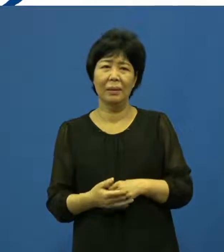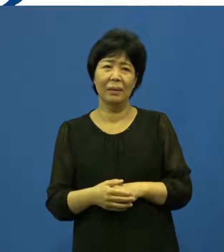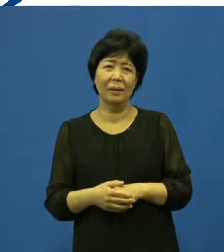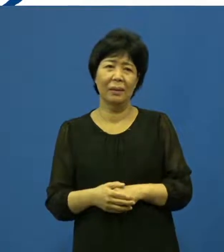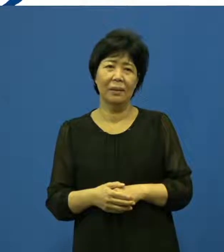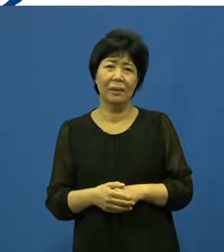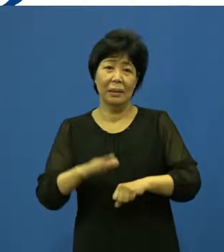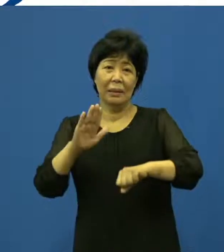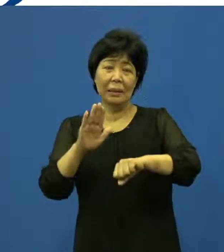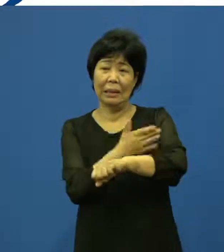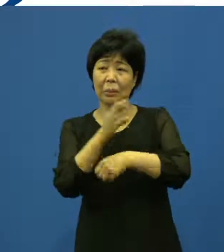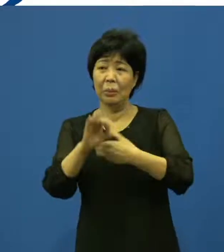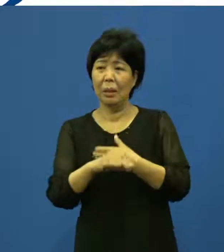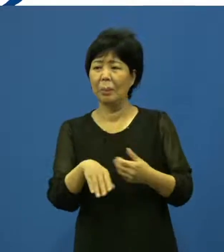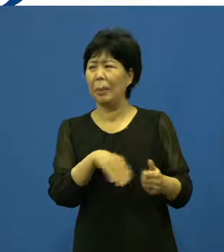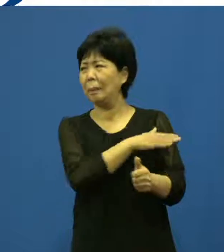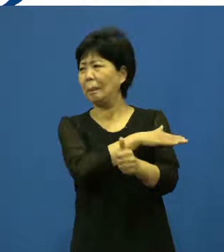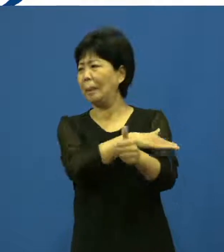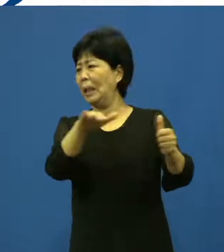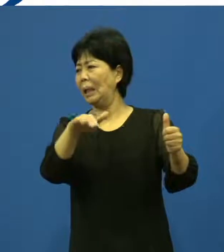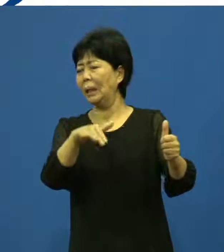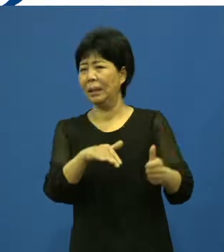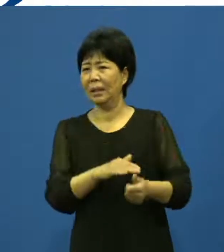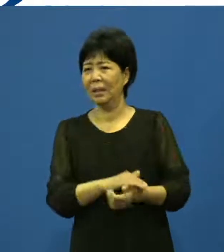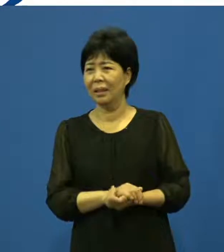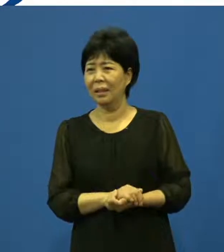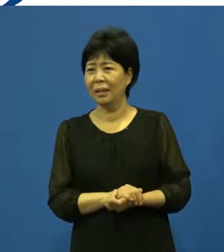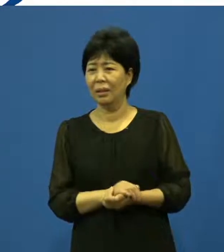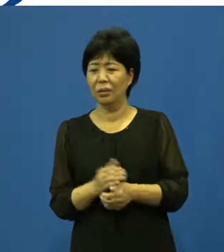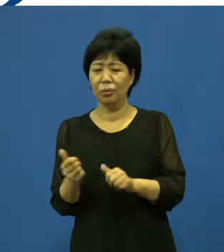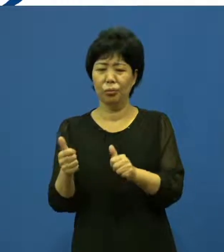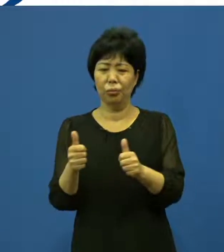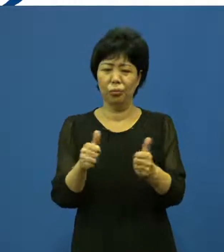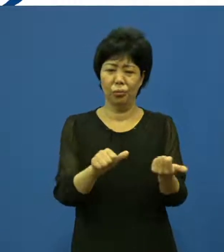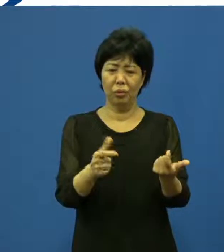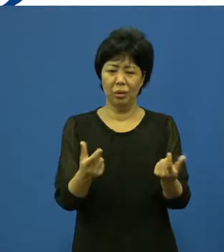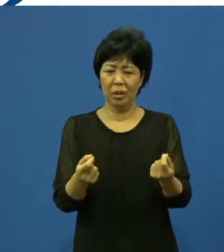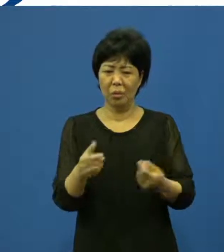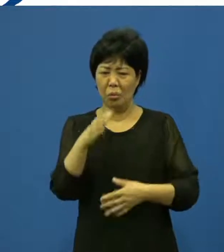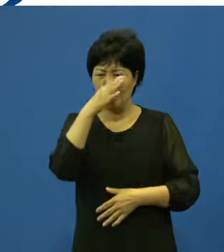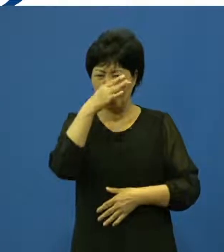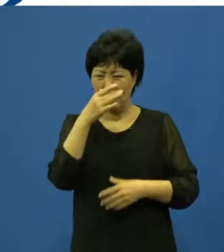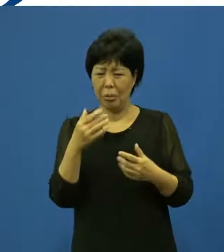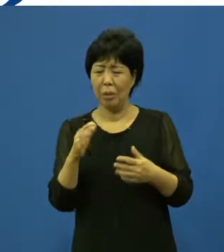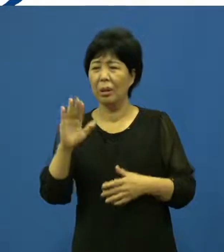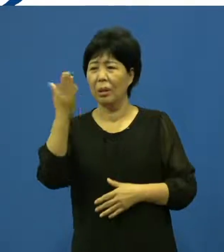까딱하다는 목날라. 까딱하면 그냥 죽어. 그냥 바보가 돼요. 왕따가 돼요.